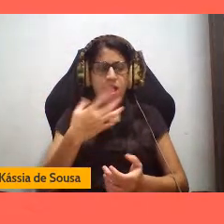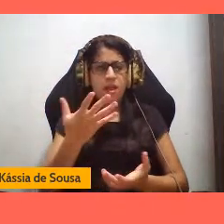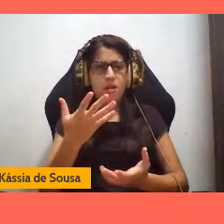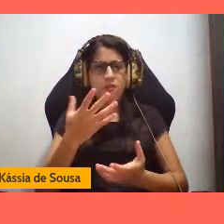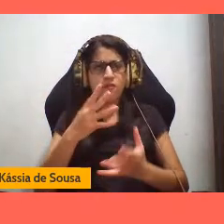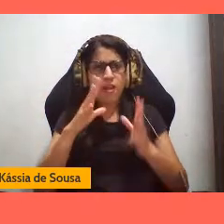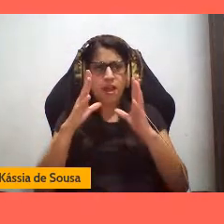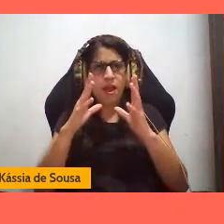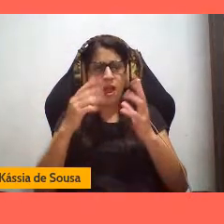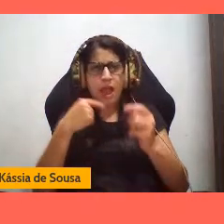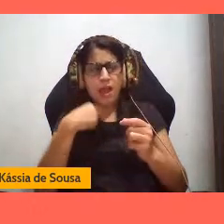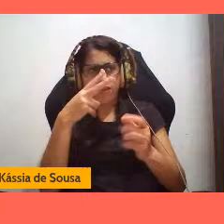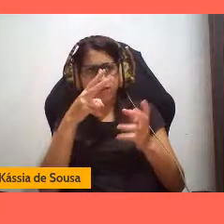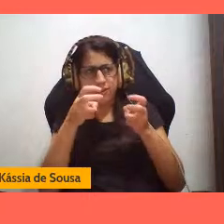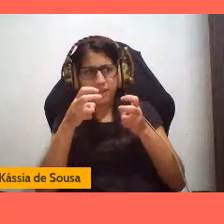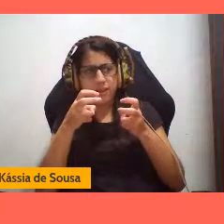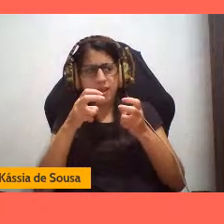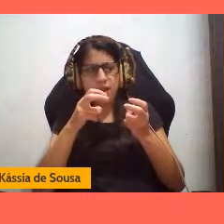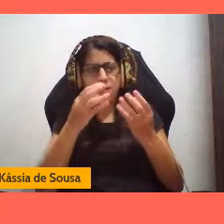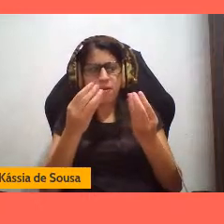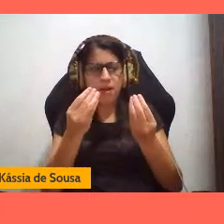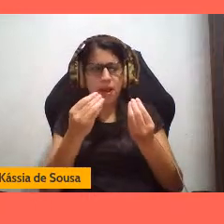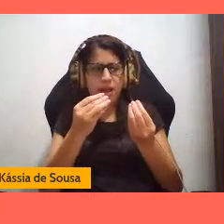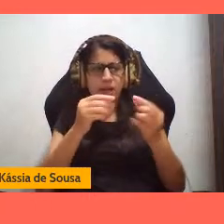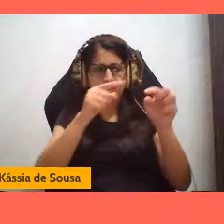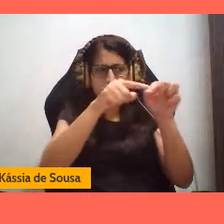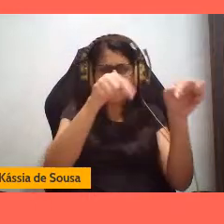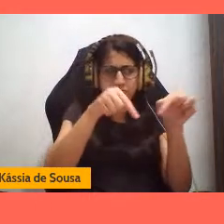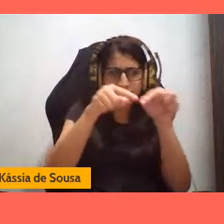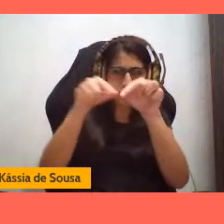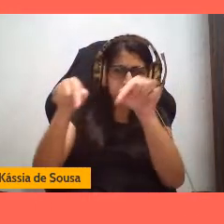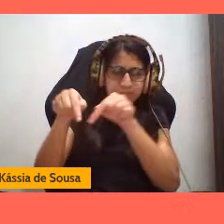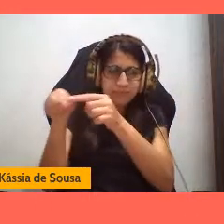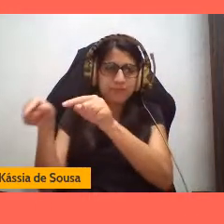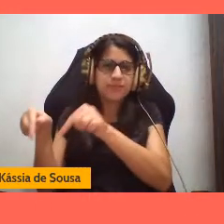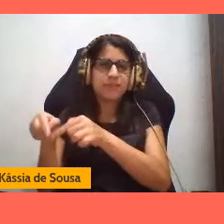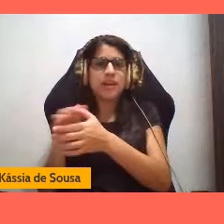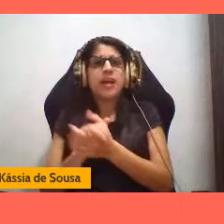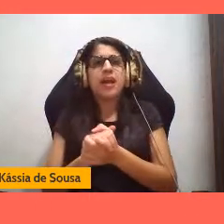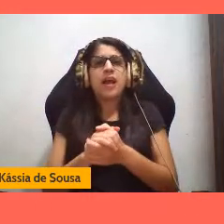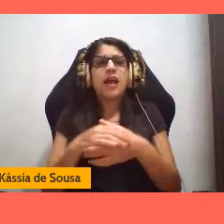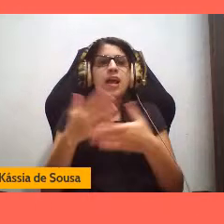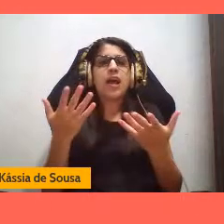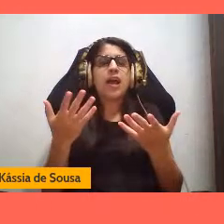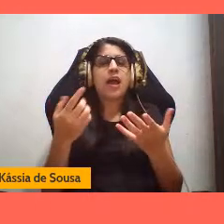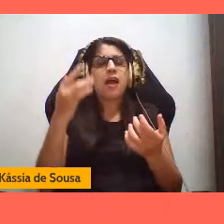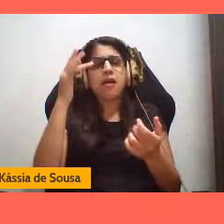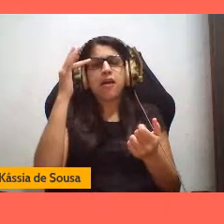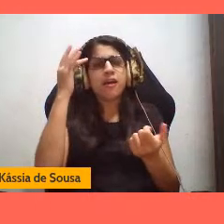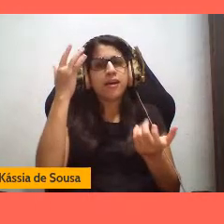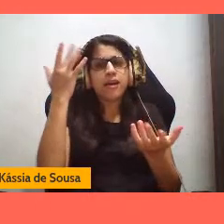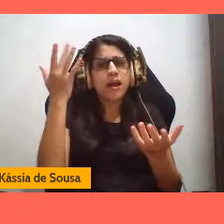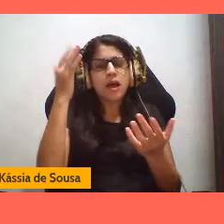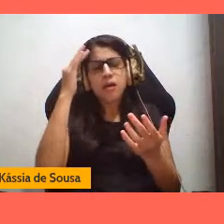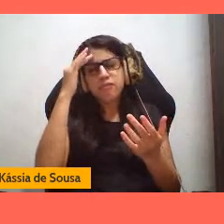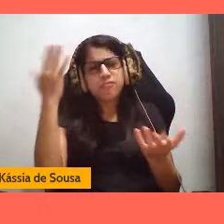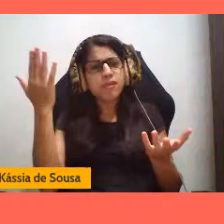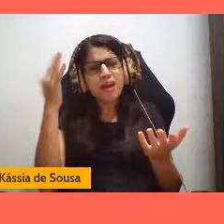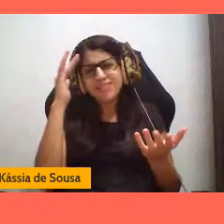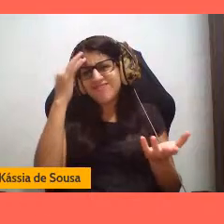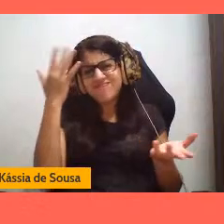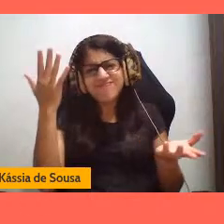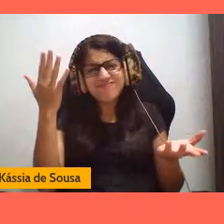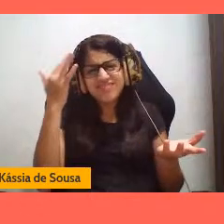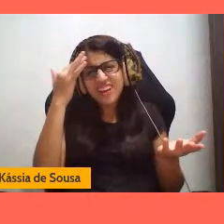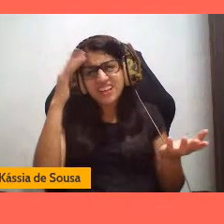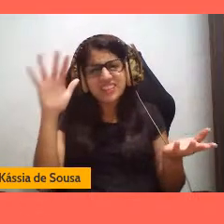Menezes. Ah, não. Se fosse Ana Menezes, ela está em tudo que é lugar. Eu não sabia, eu não via lugares. Cada